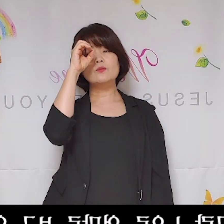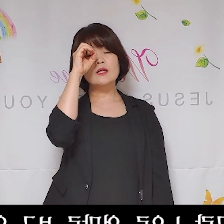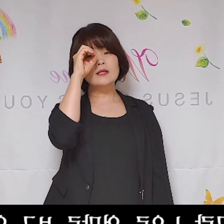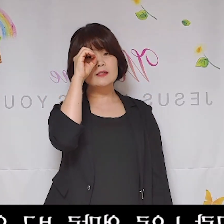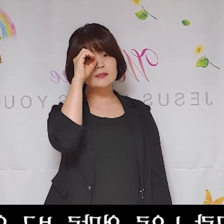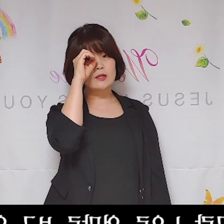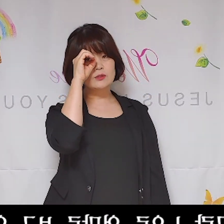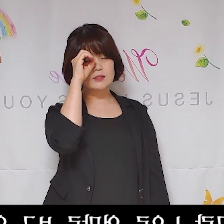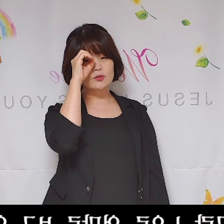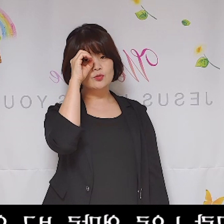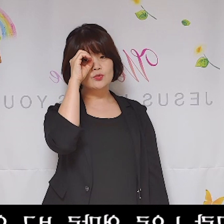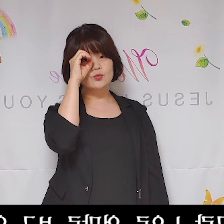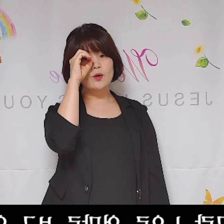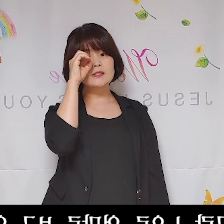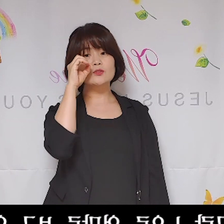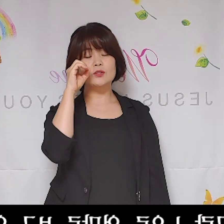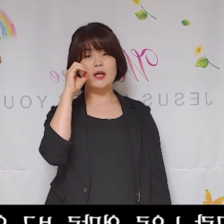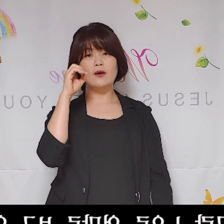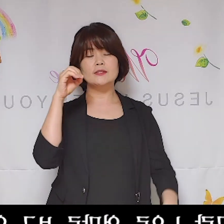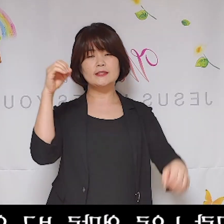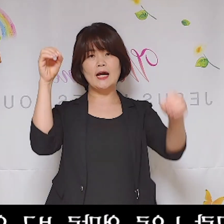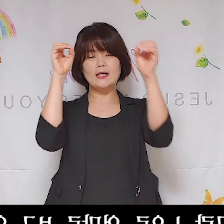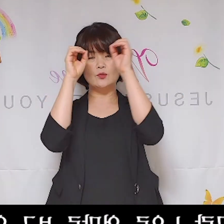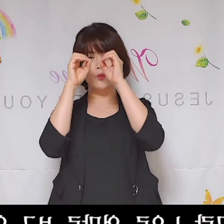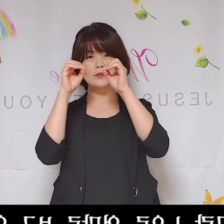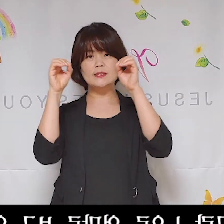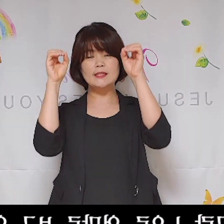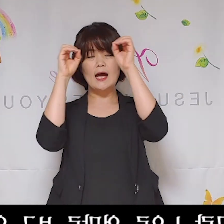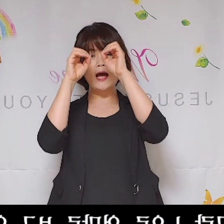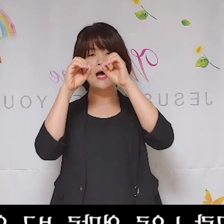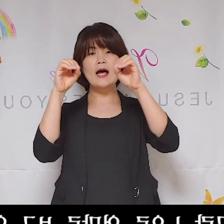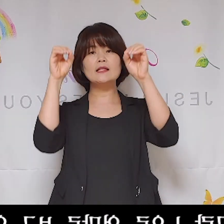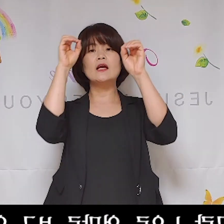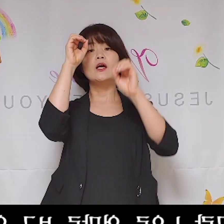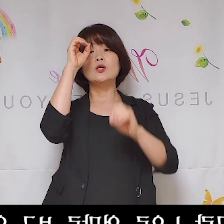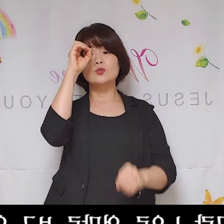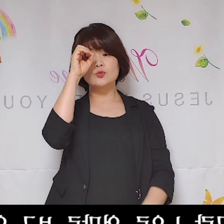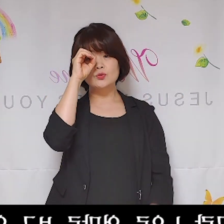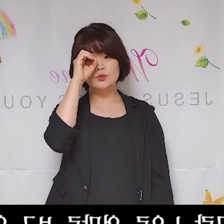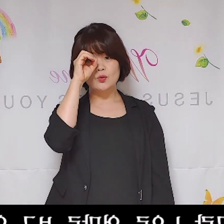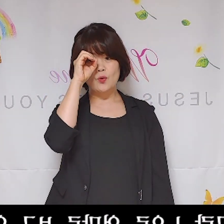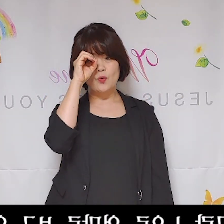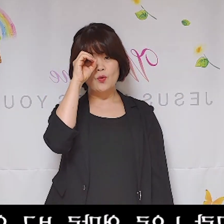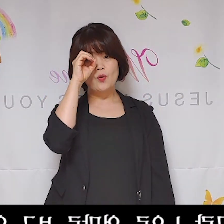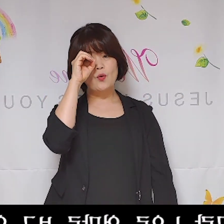동그란 게 그대로 있어서 눈으로 하셔도 돼요. 자, 동그란 눈으로